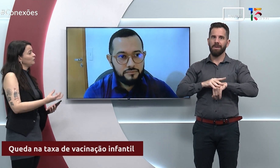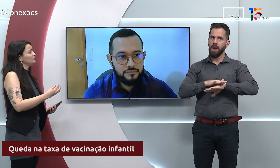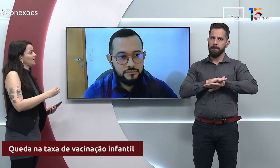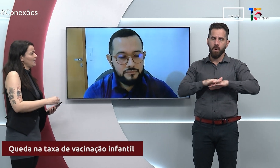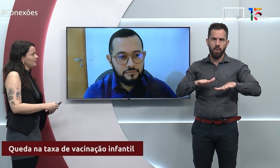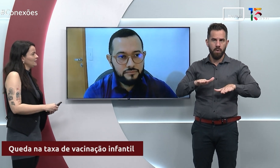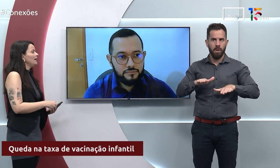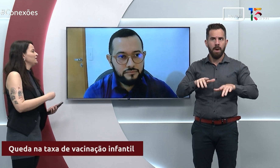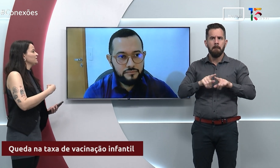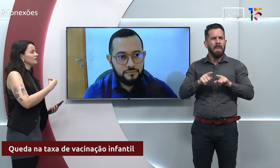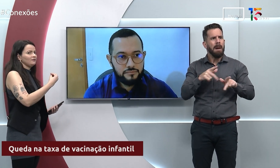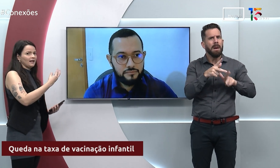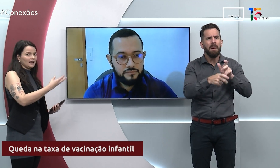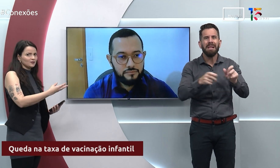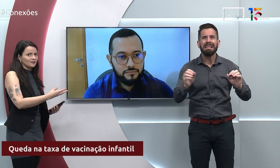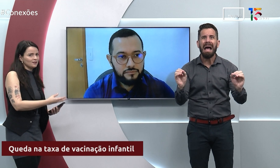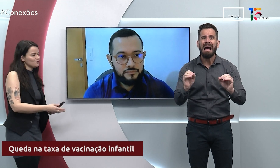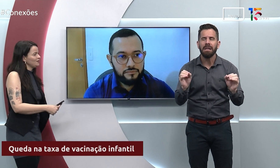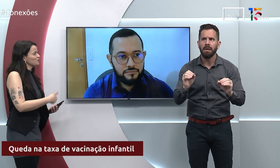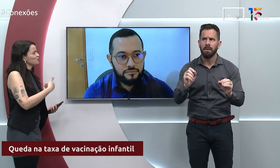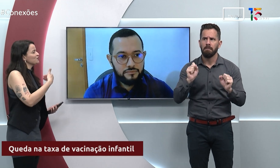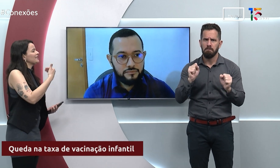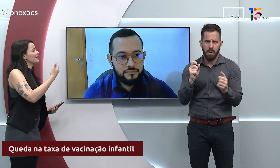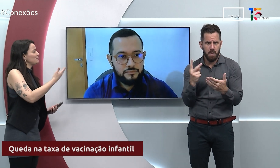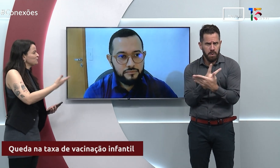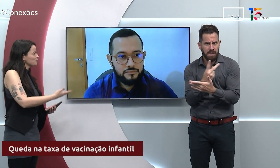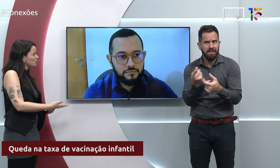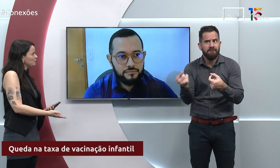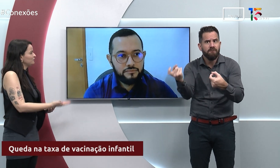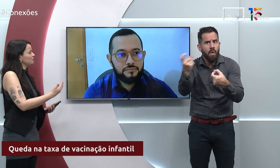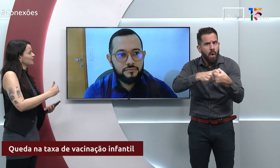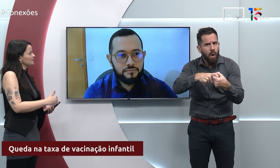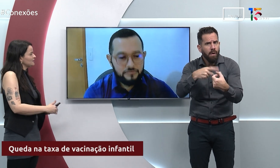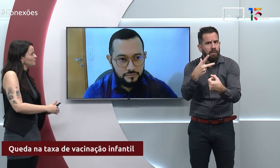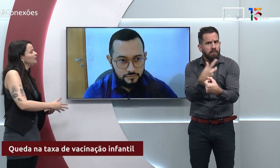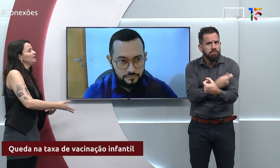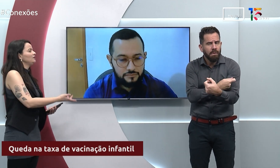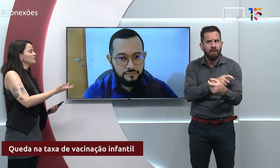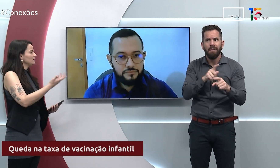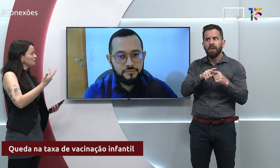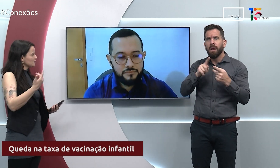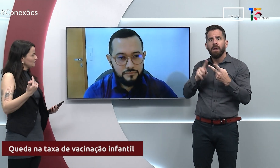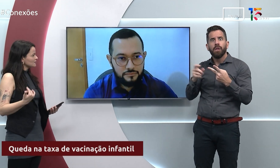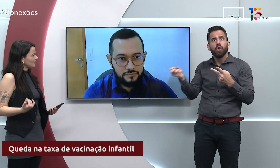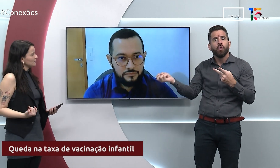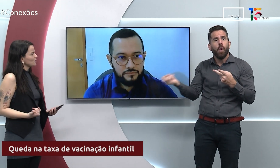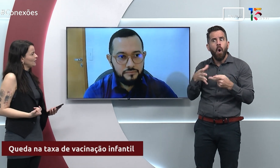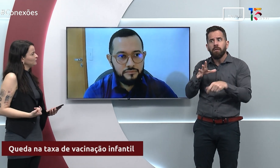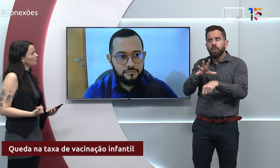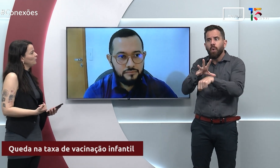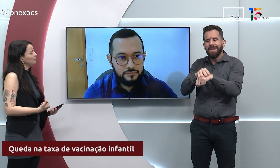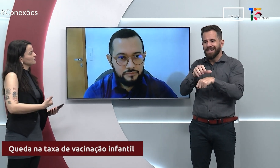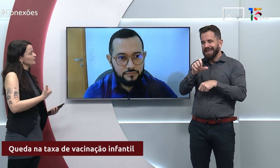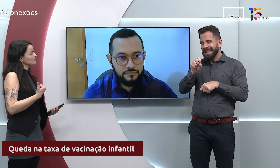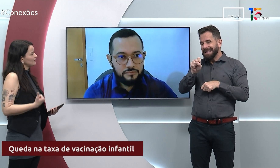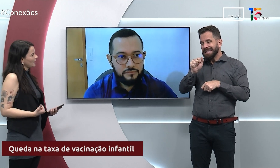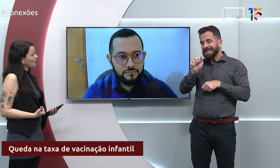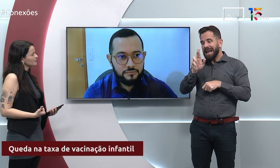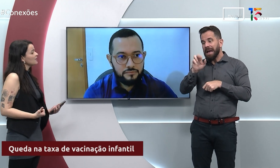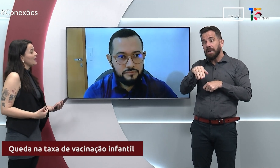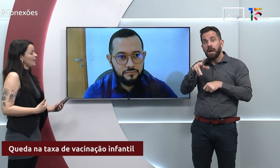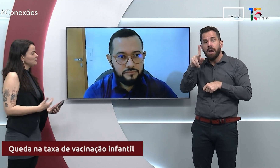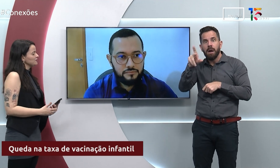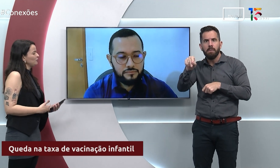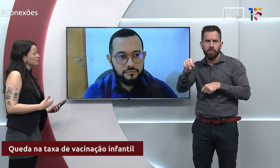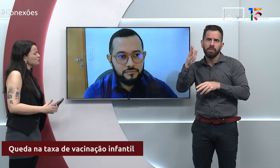doenças voltarem. A gente teve caso recentemente de sarampo de novo no Brasil e tinha conseguido ser erradicado alguns anos